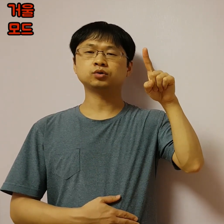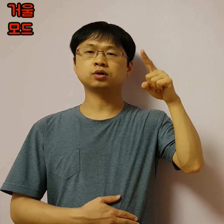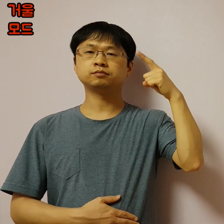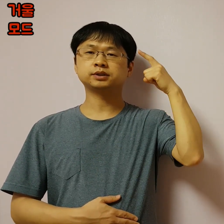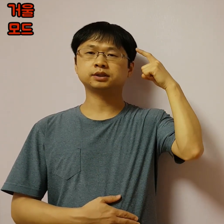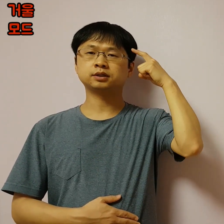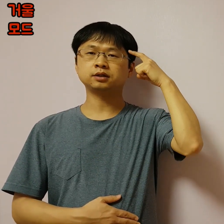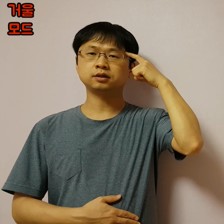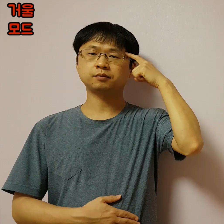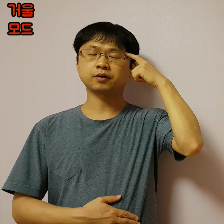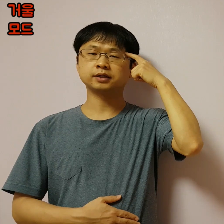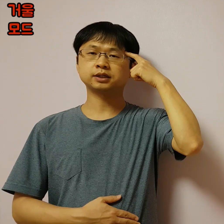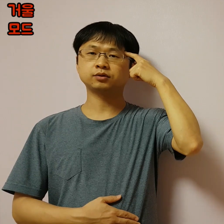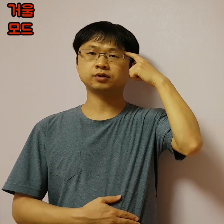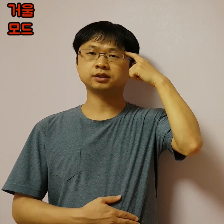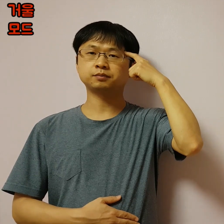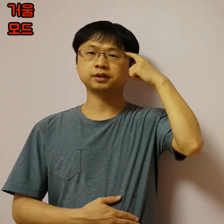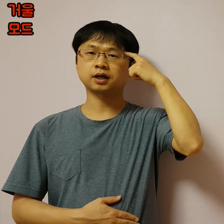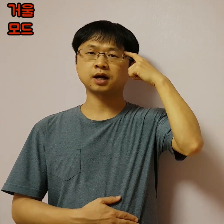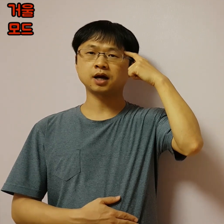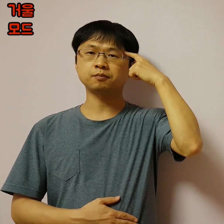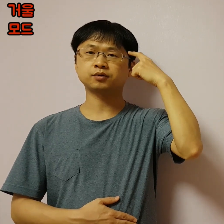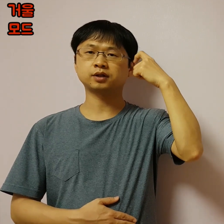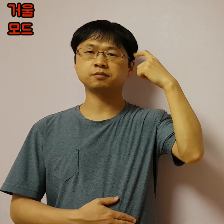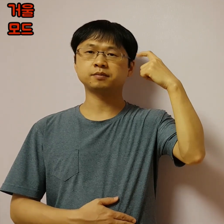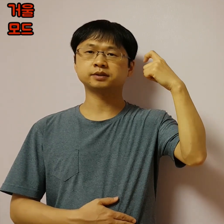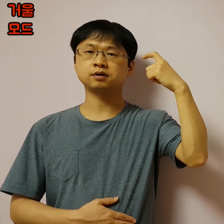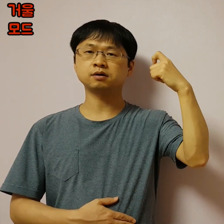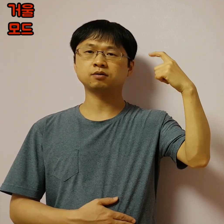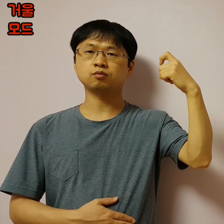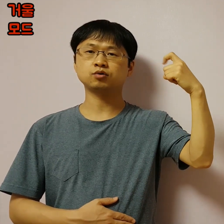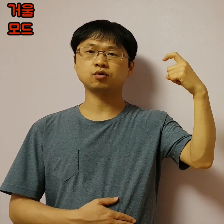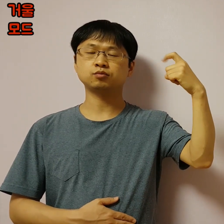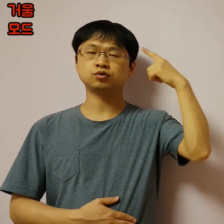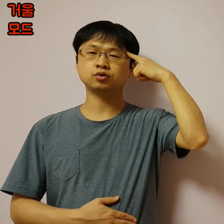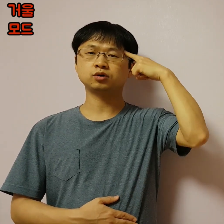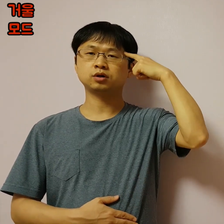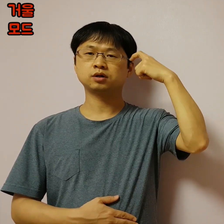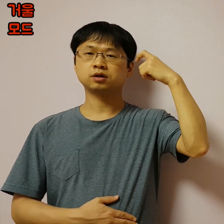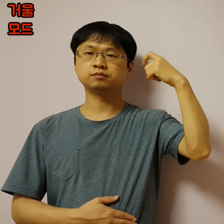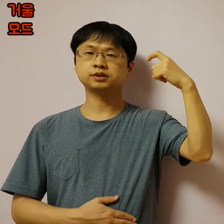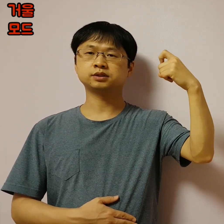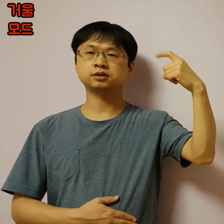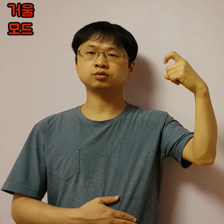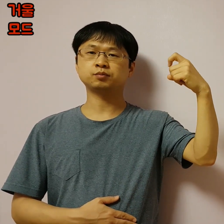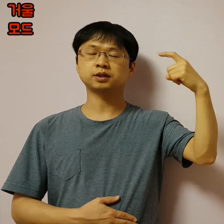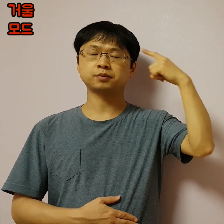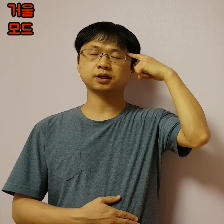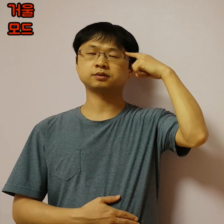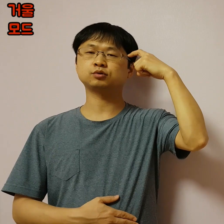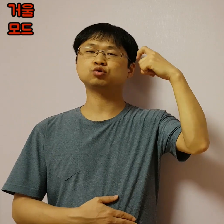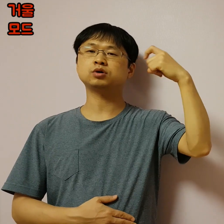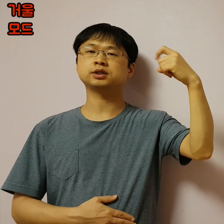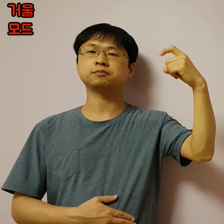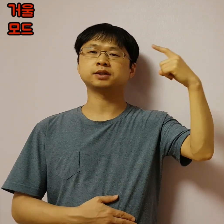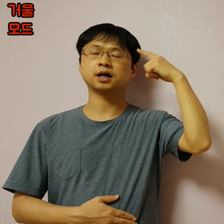오른손 검지를 옆에 관자놀이에 짚었다가 앞으로 내밀면서 꼬물꼬물 검지를 굽혔다 폈다 해주면 추억이